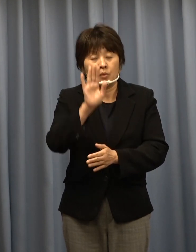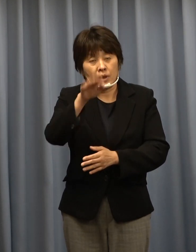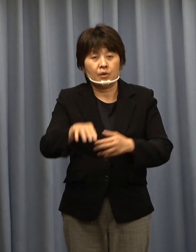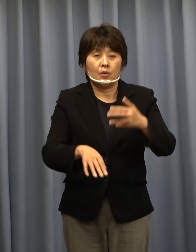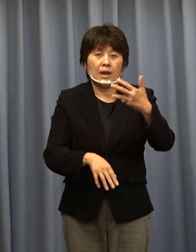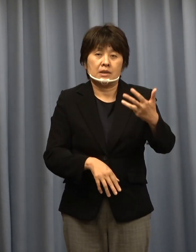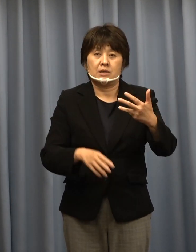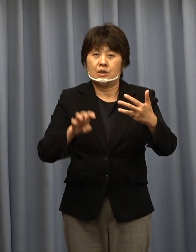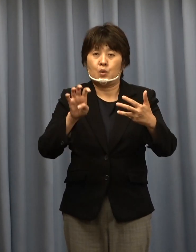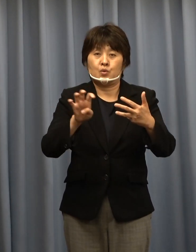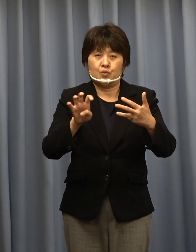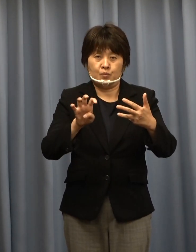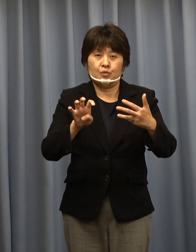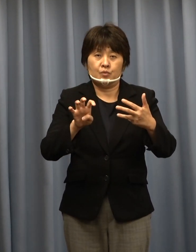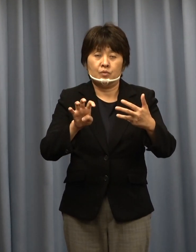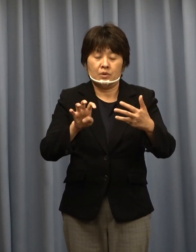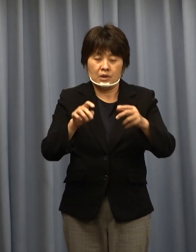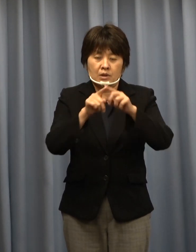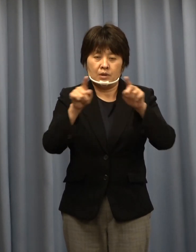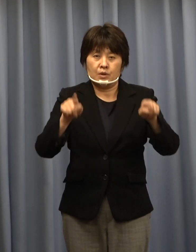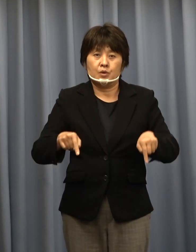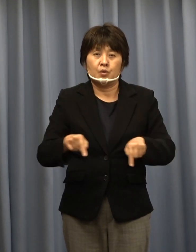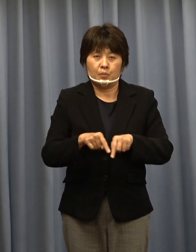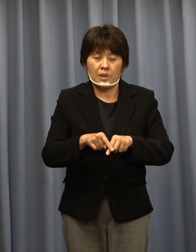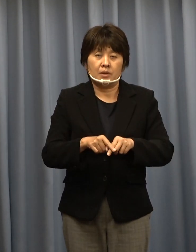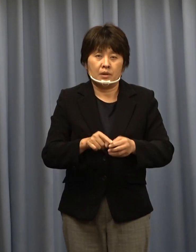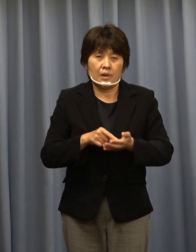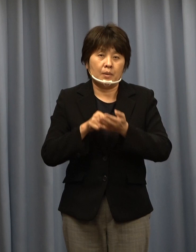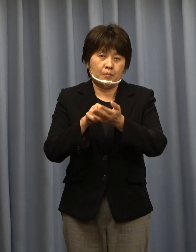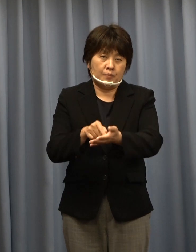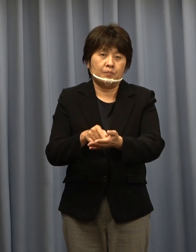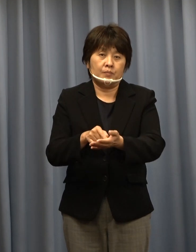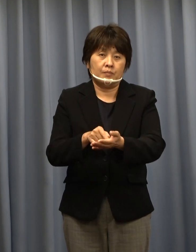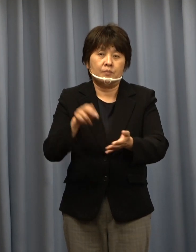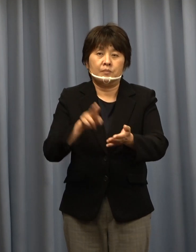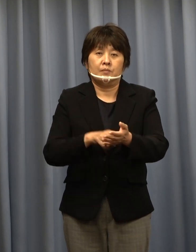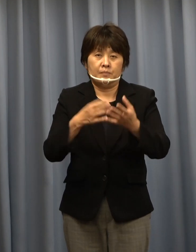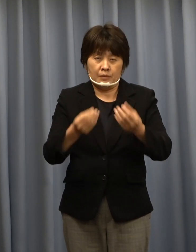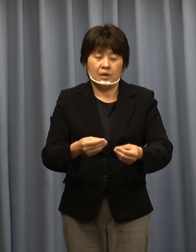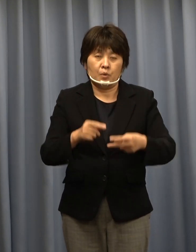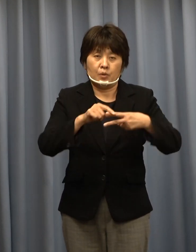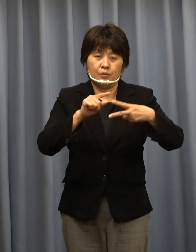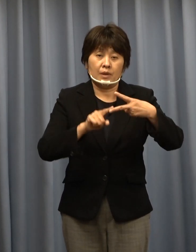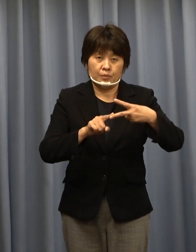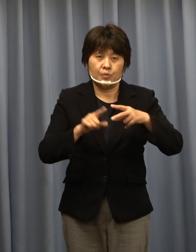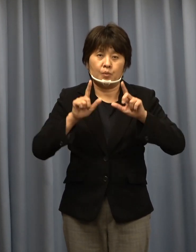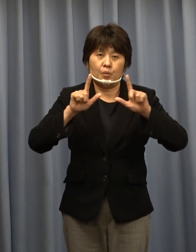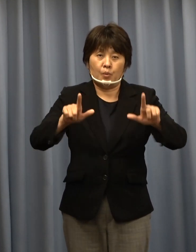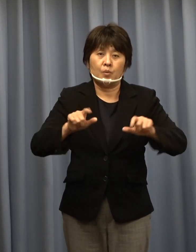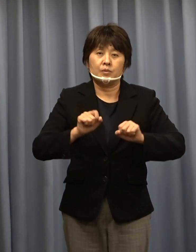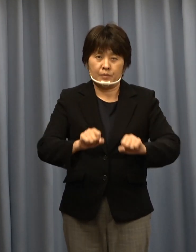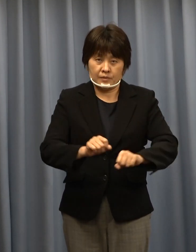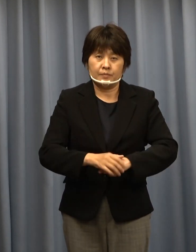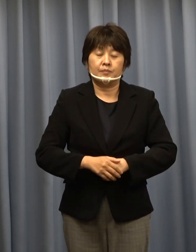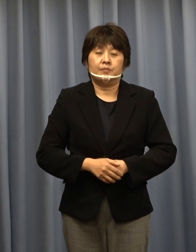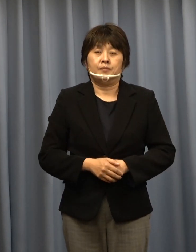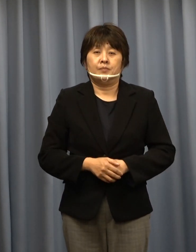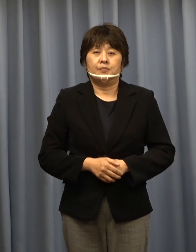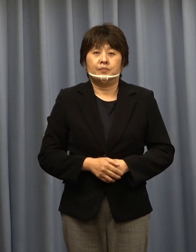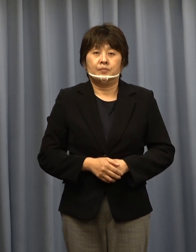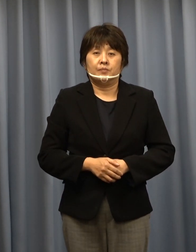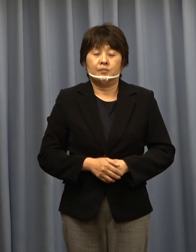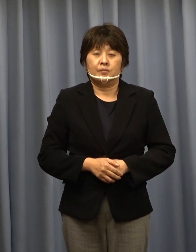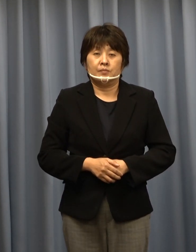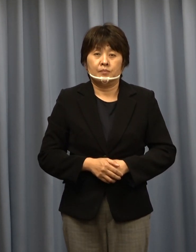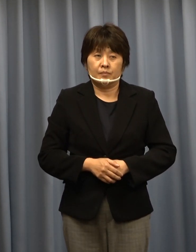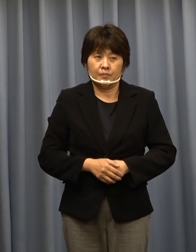40分に書面で行うことといたしました。その2点について今日はご報告をさせていただきたいと思います。ま